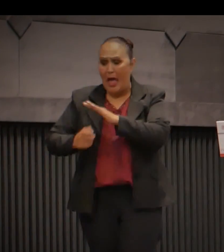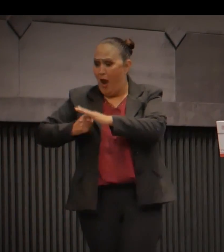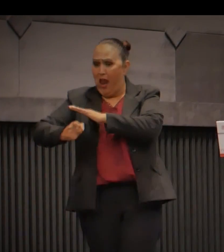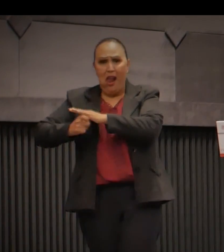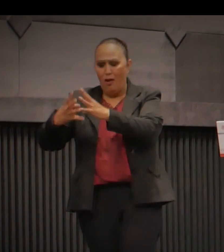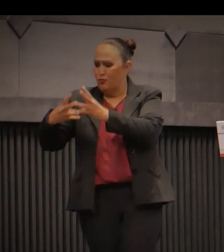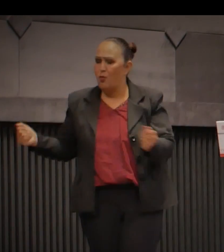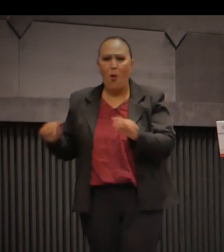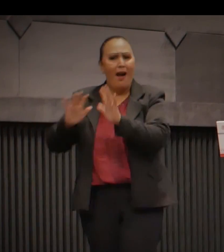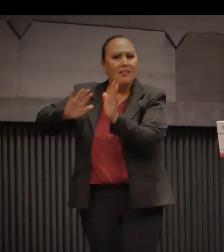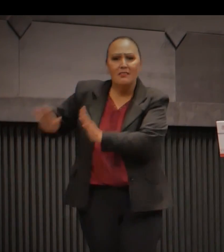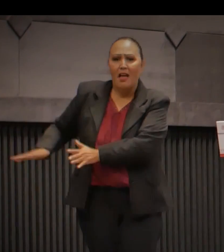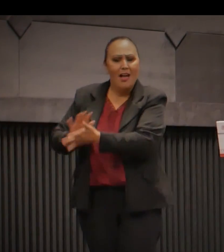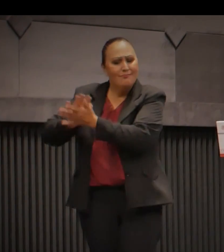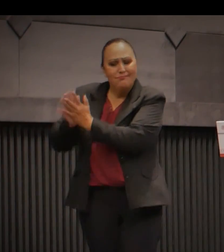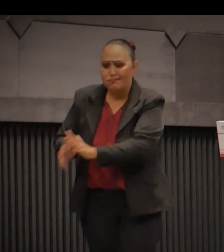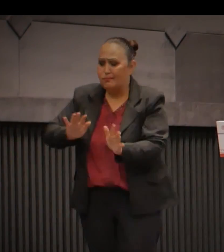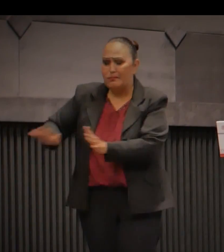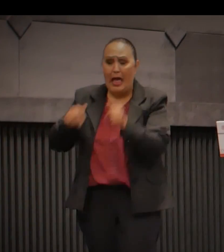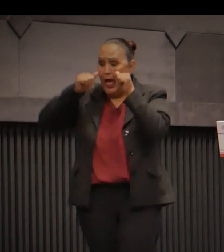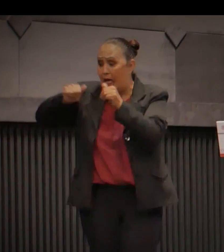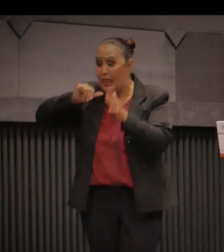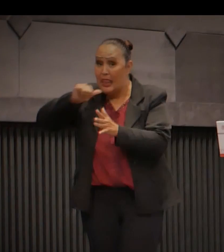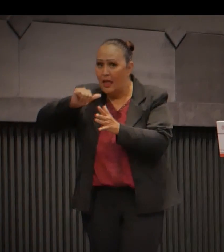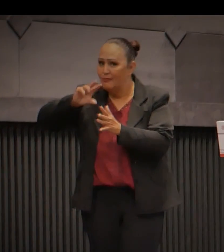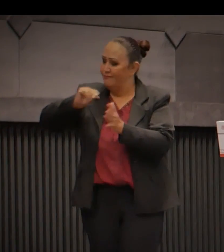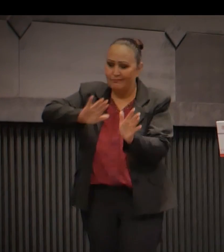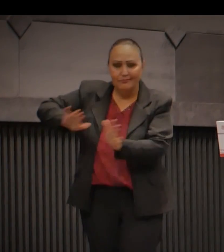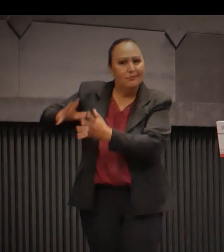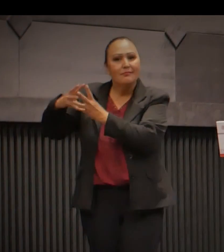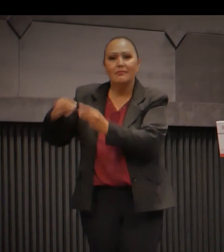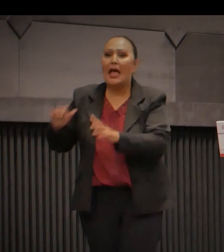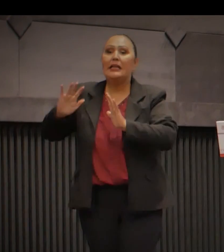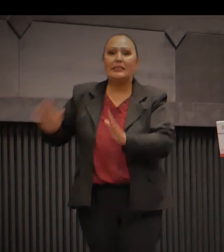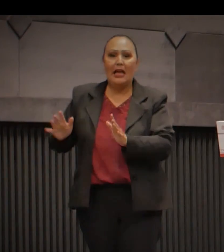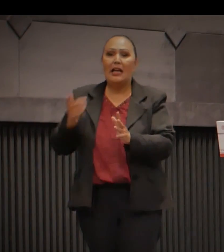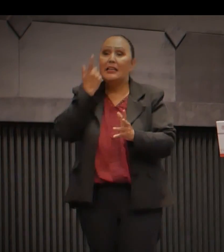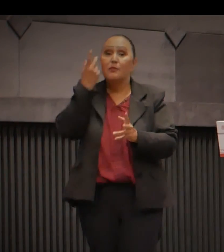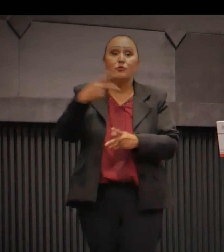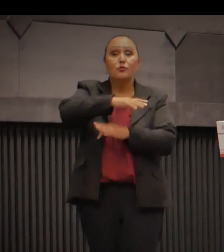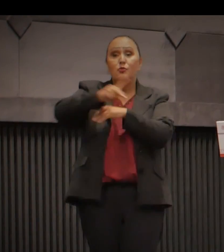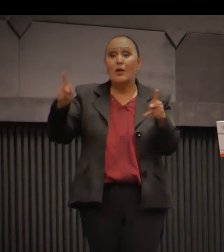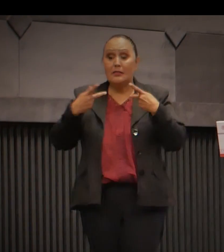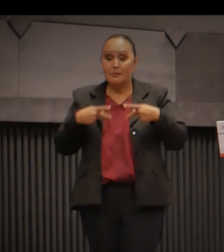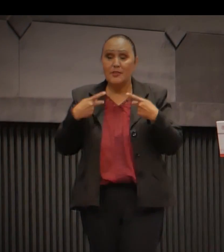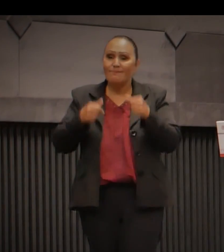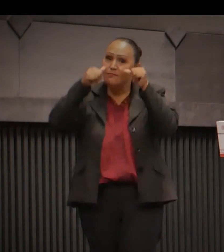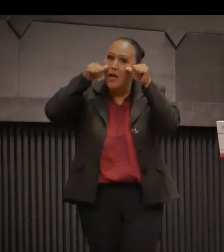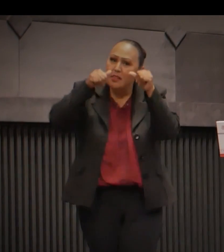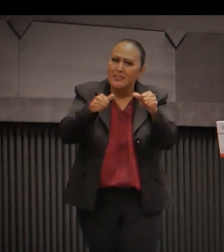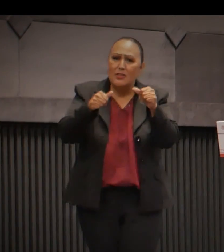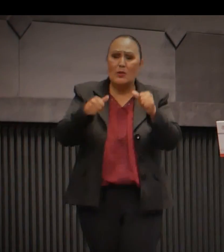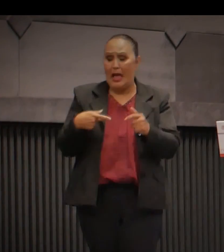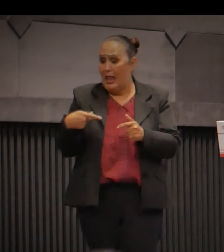corrupción, con la discriminación, con la indiferencia ante los problemas de la ciudadanía. Terminar con